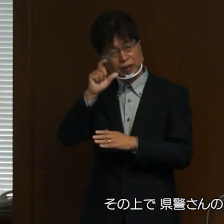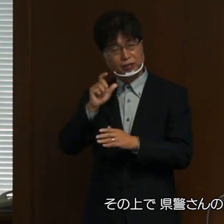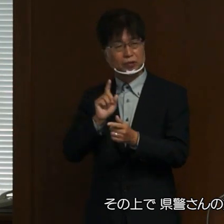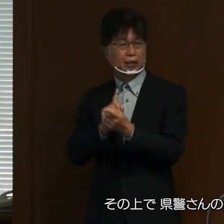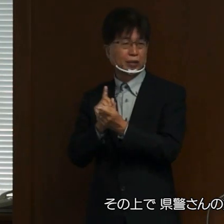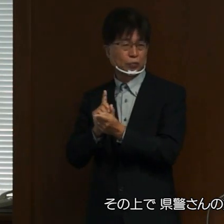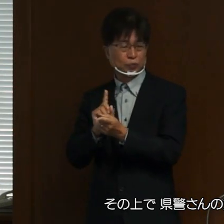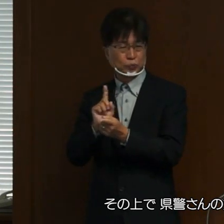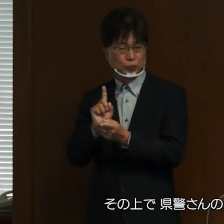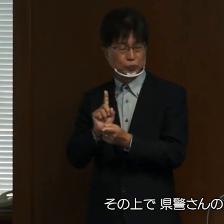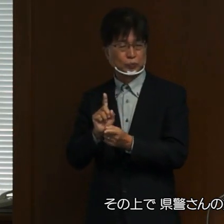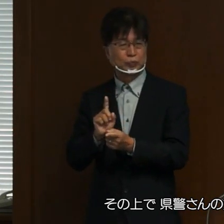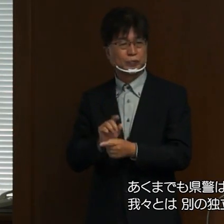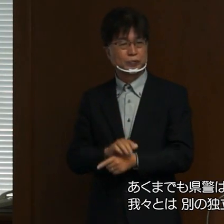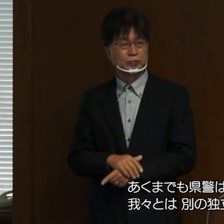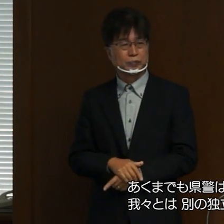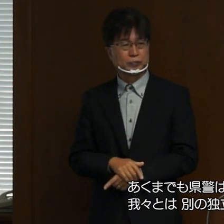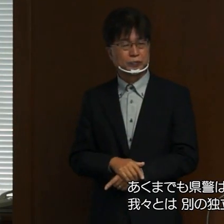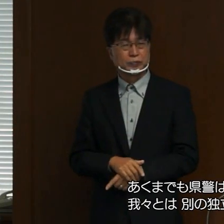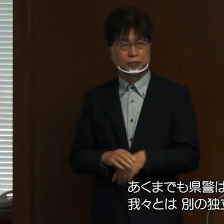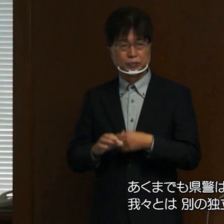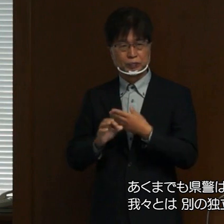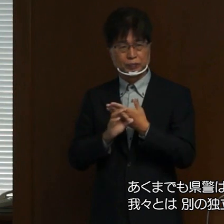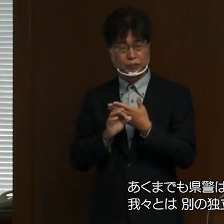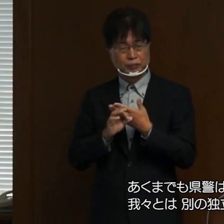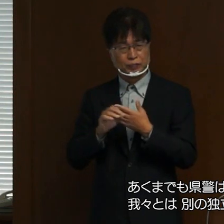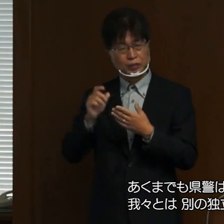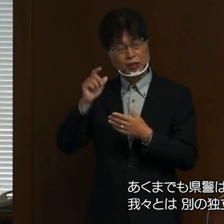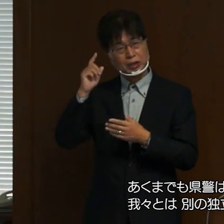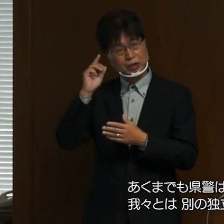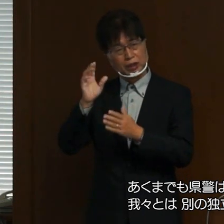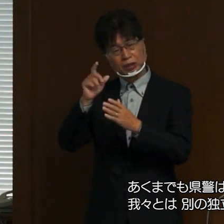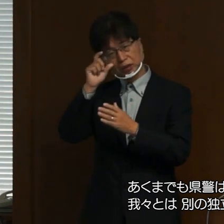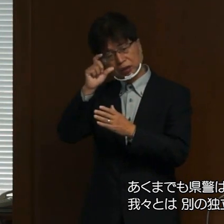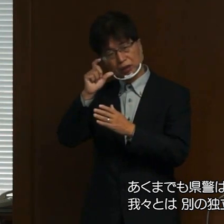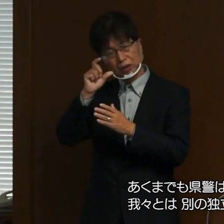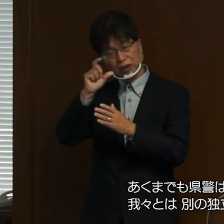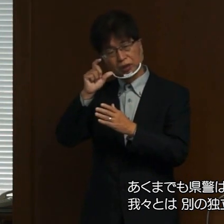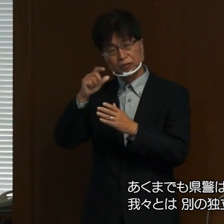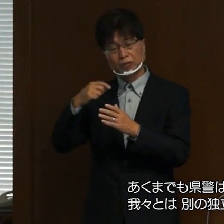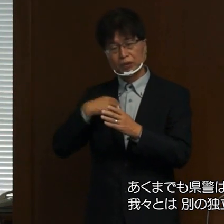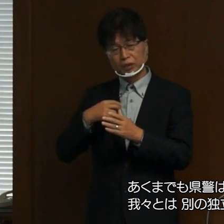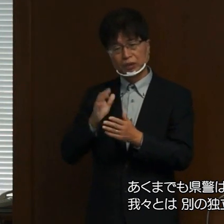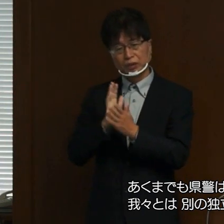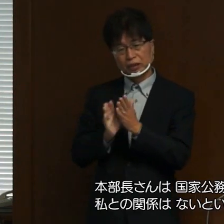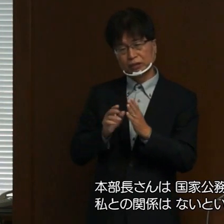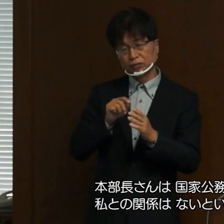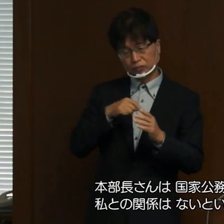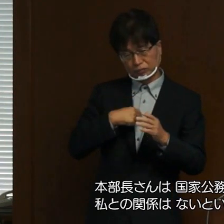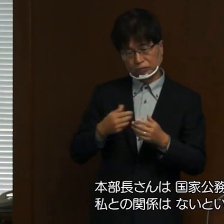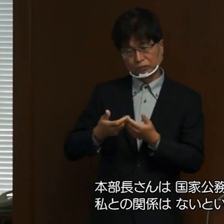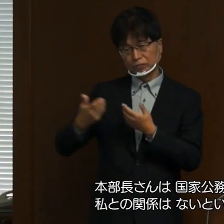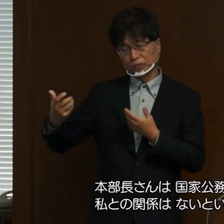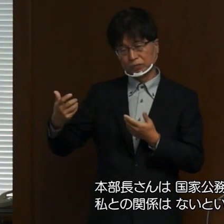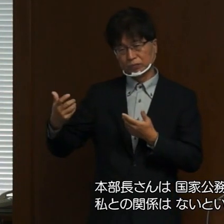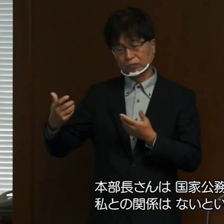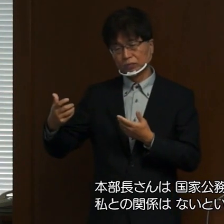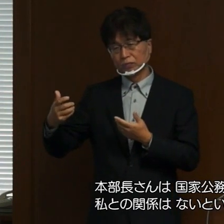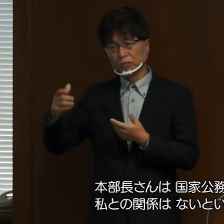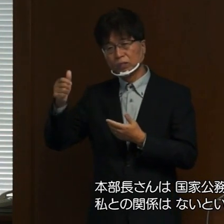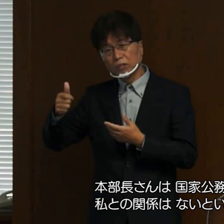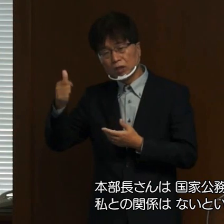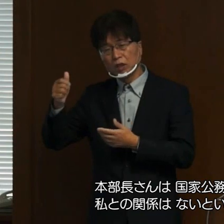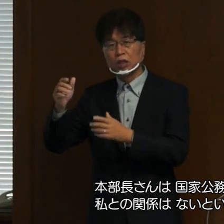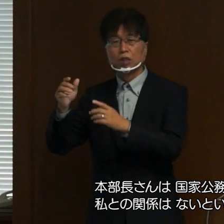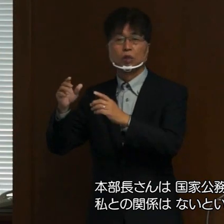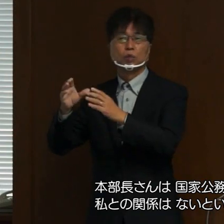が、あくまでも県警は我々とは別の独立した組織です。本部長さんは国家公務員でありま